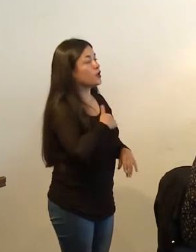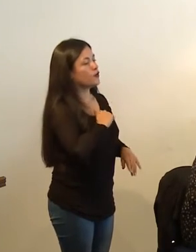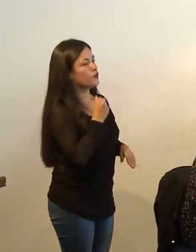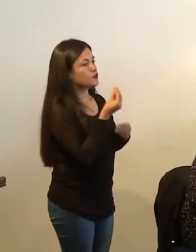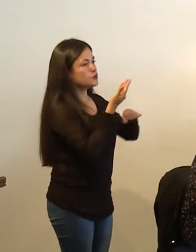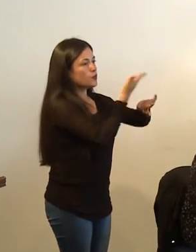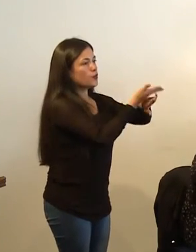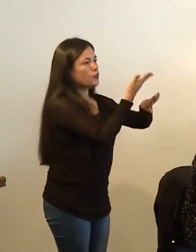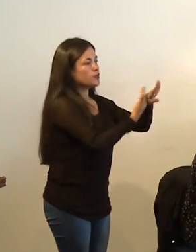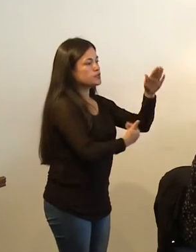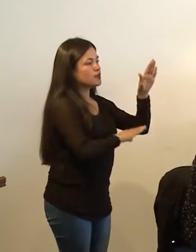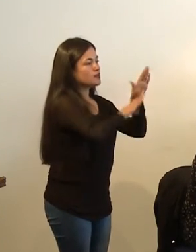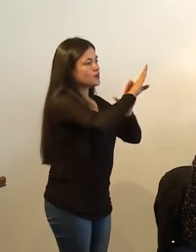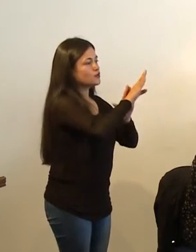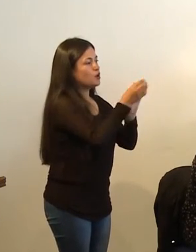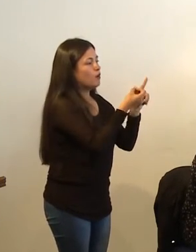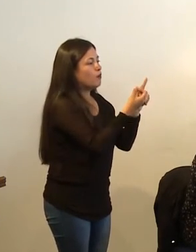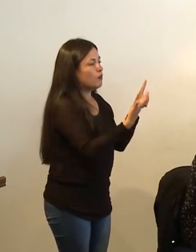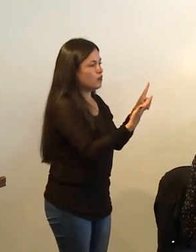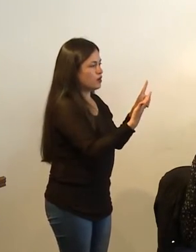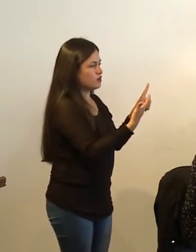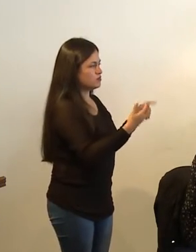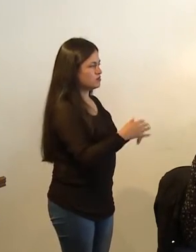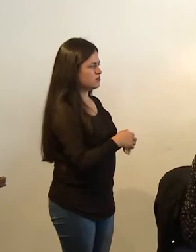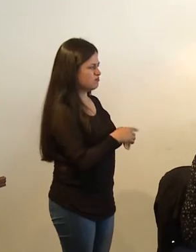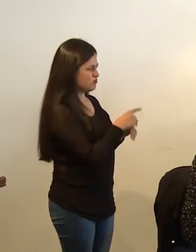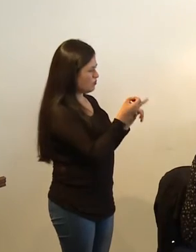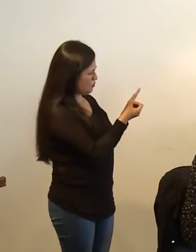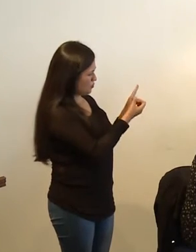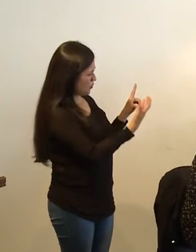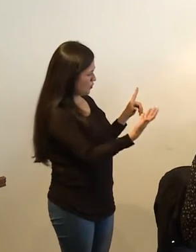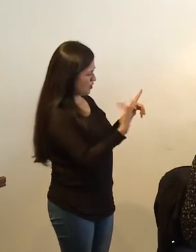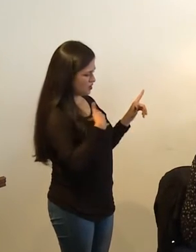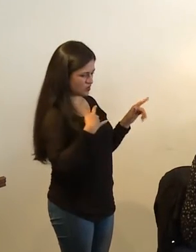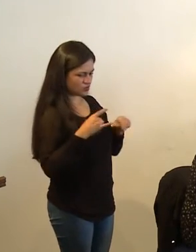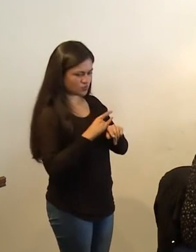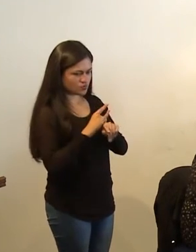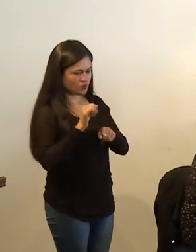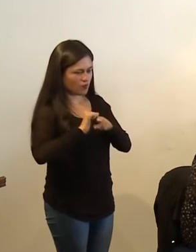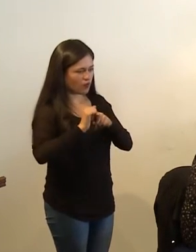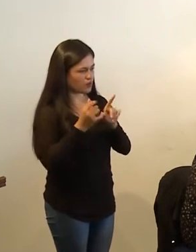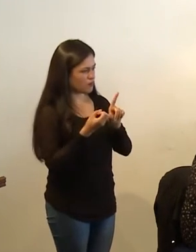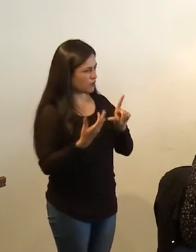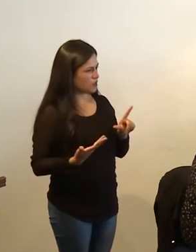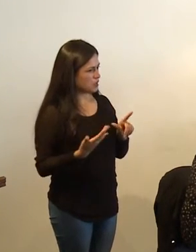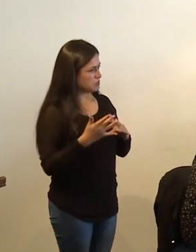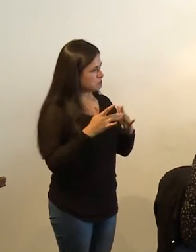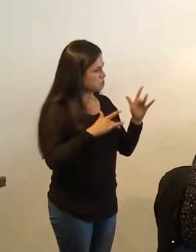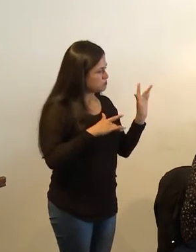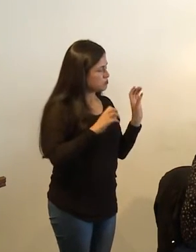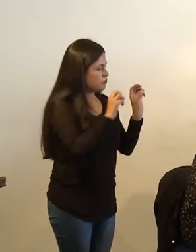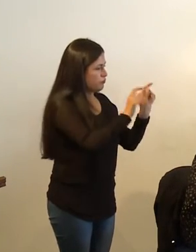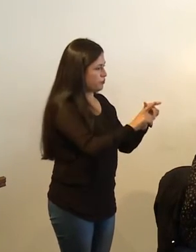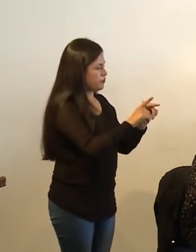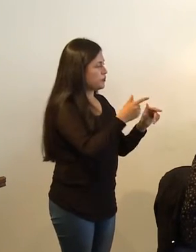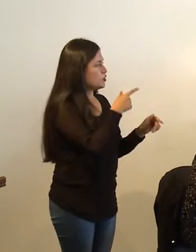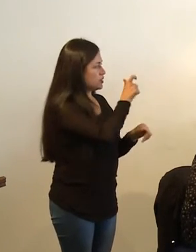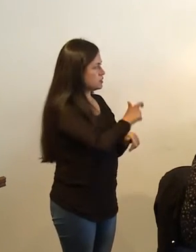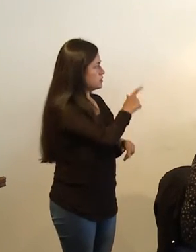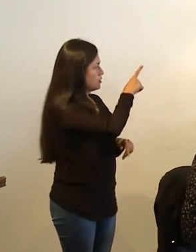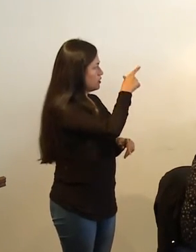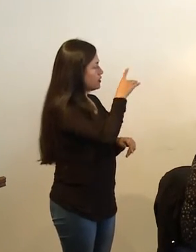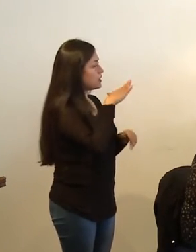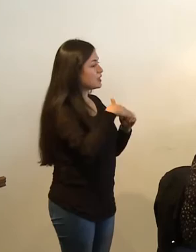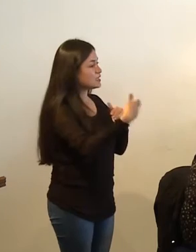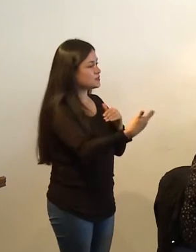desarrollo de educación comunitaria, vamos a hacer. Y estando en esas, yo ahí todavía tratando de conmoverme, llega el señor